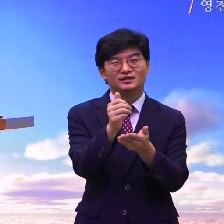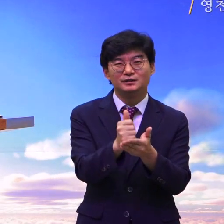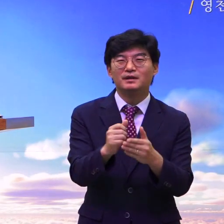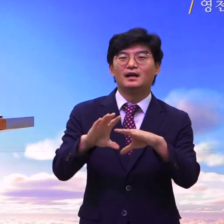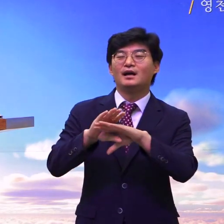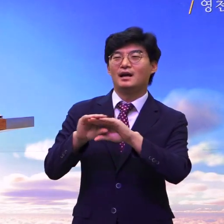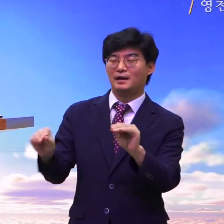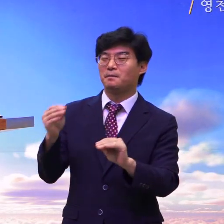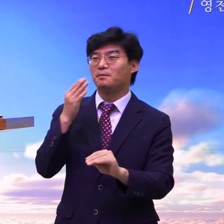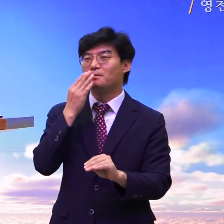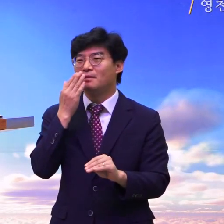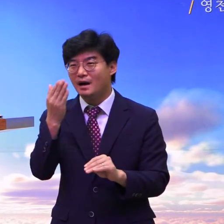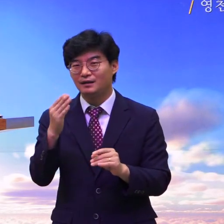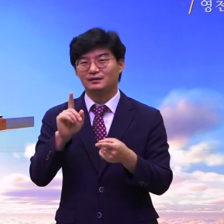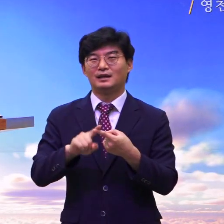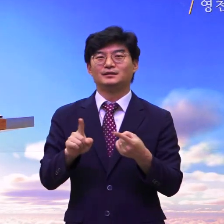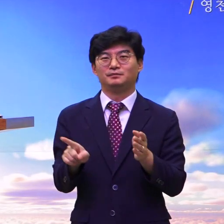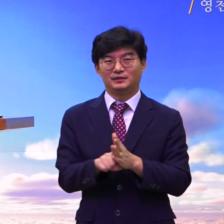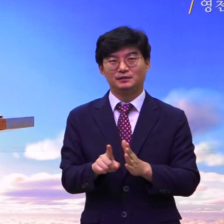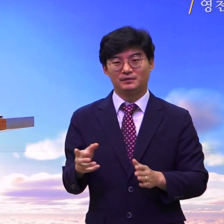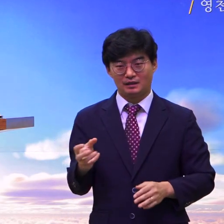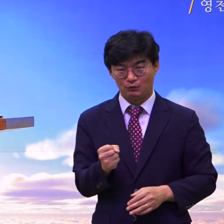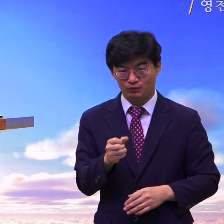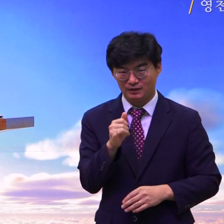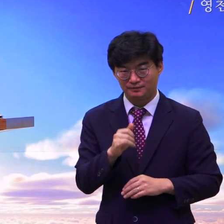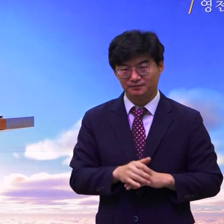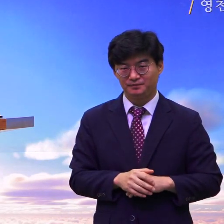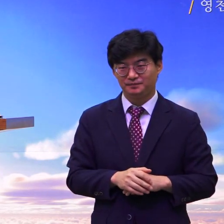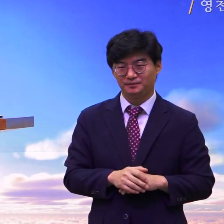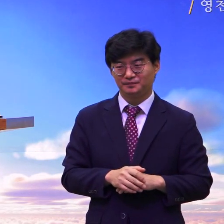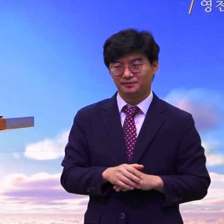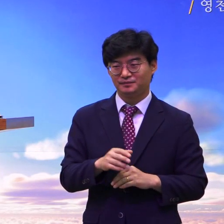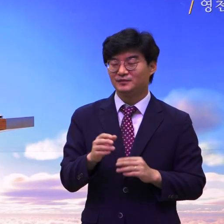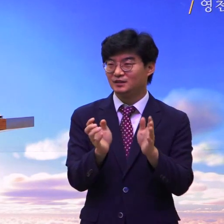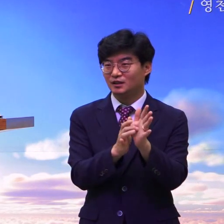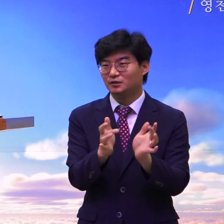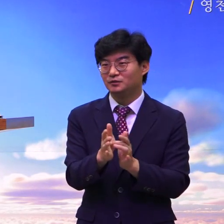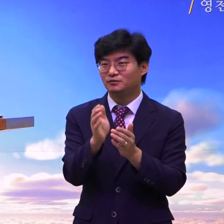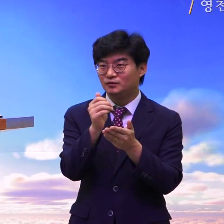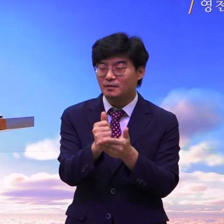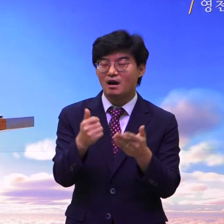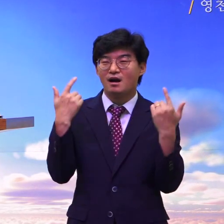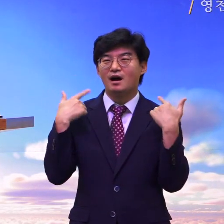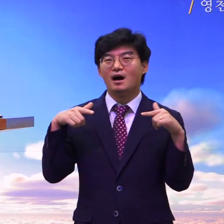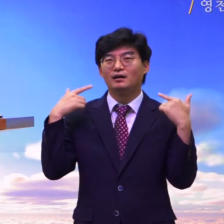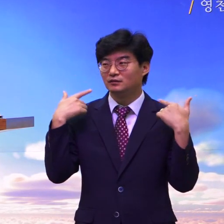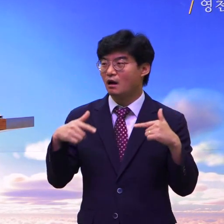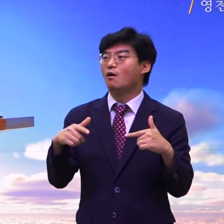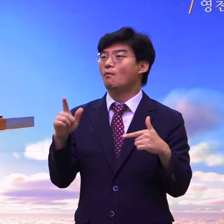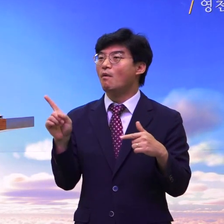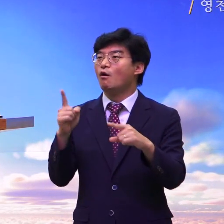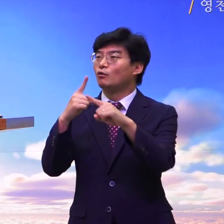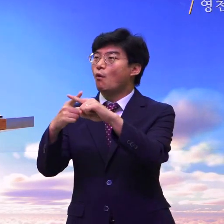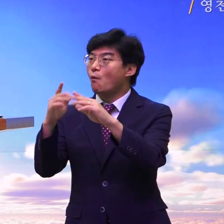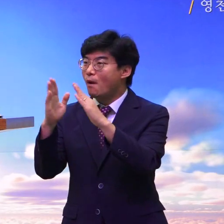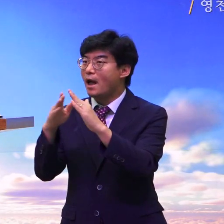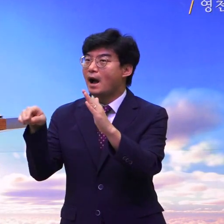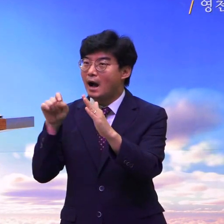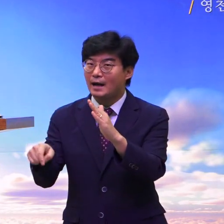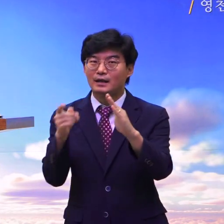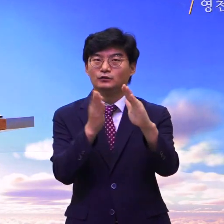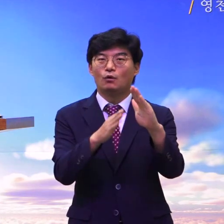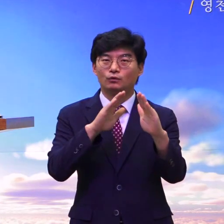예수님께서 해결해 주실 수 있다라고 믿었던 것입니다. 그리고 그 예수님께서 언제나 교회와 성도와 함께